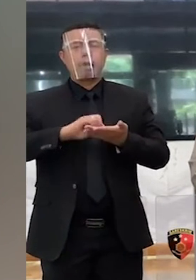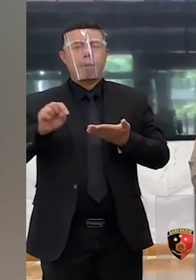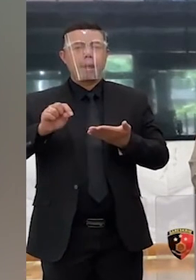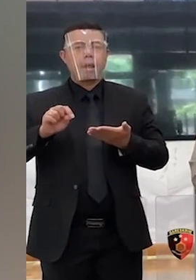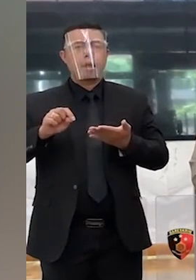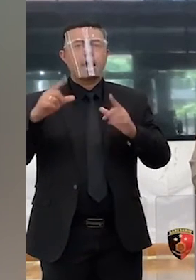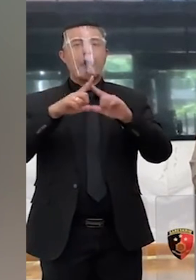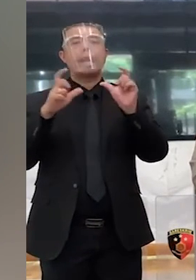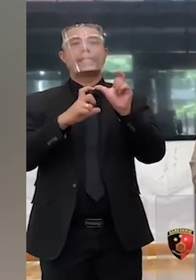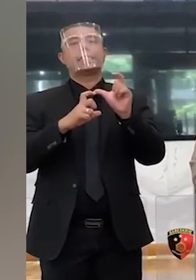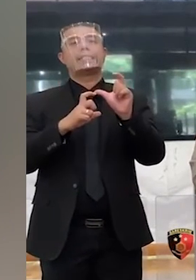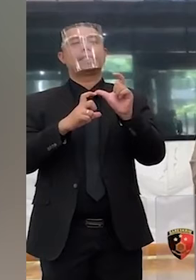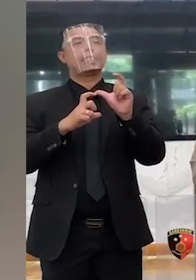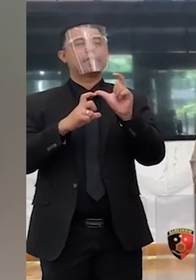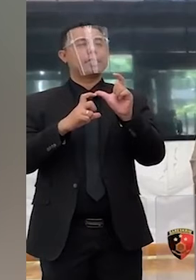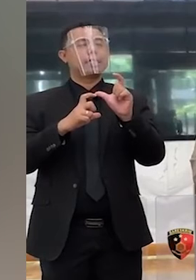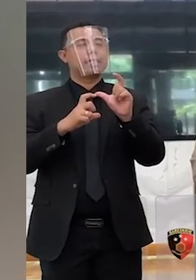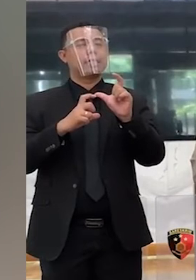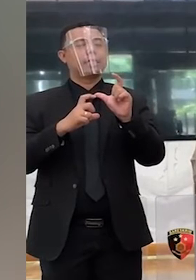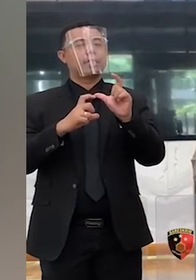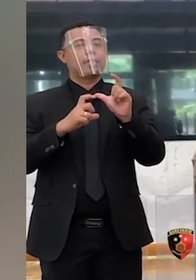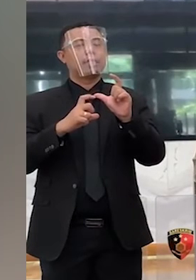saudara AS,